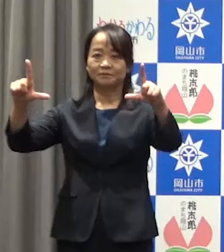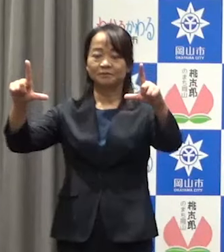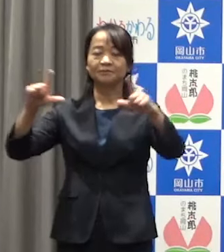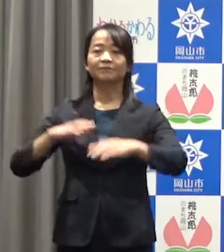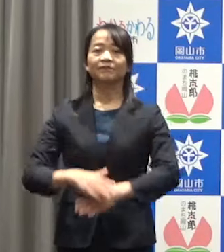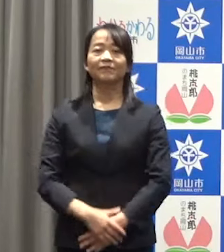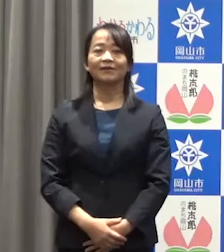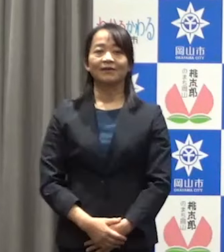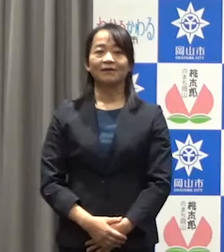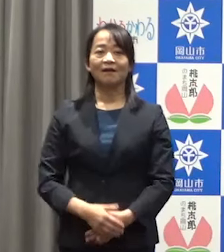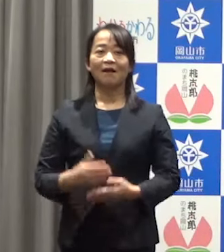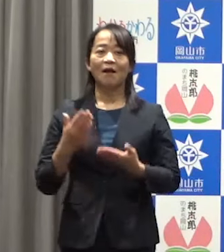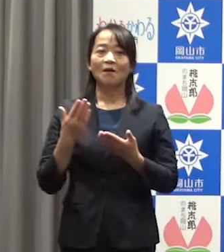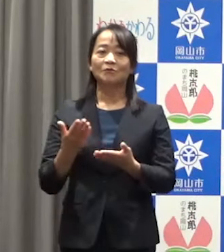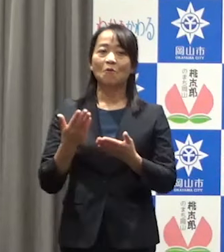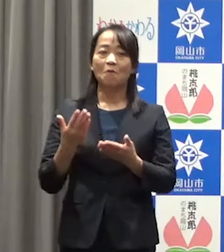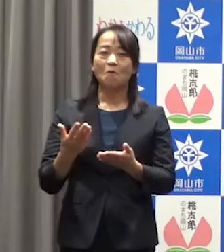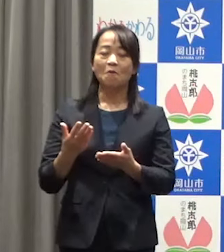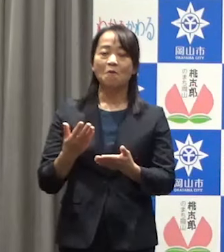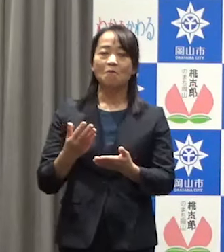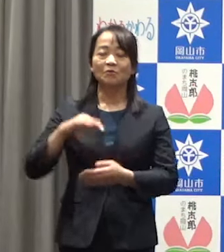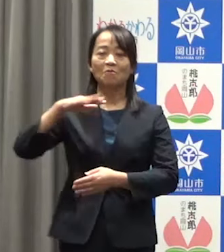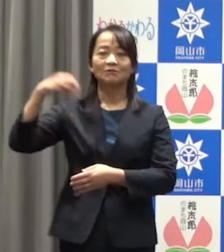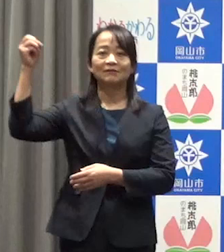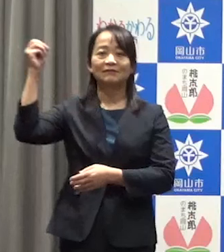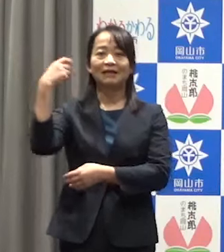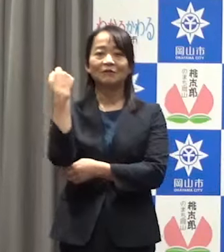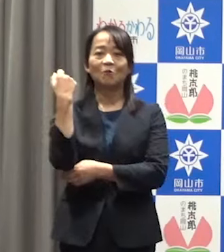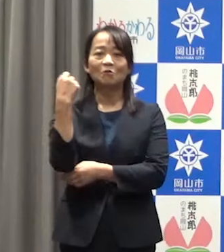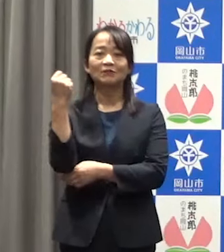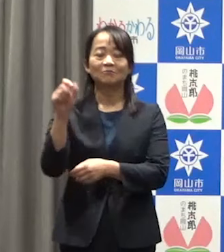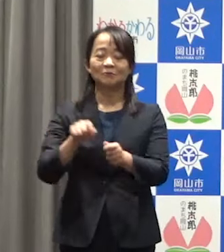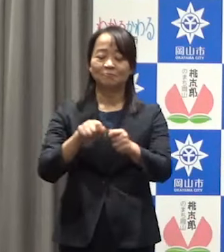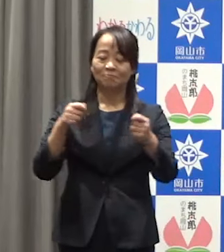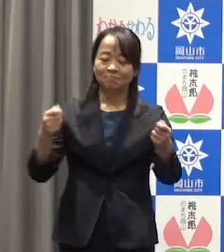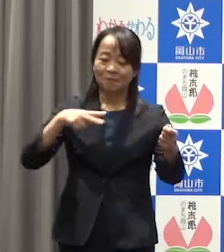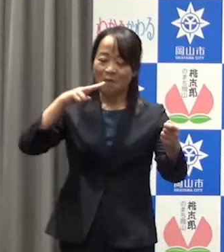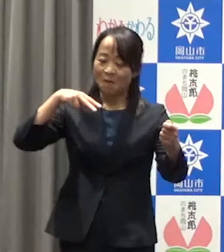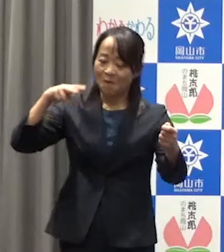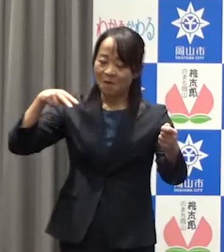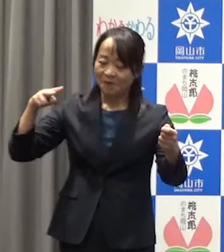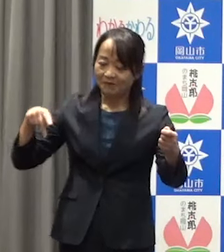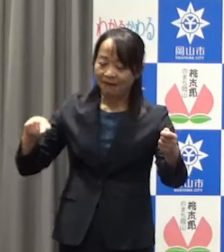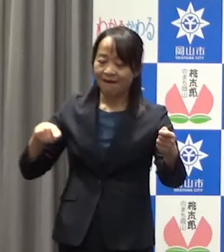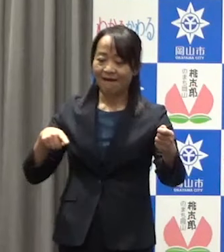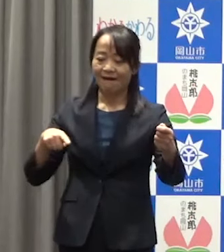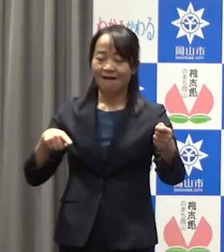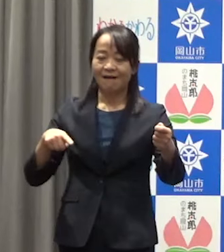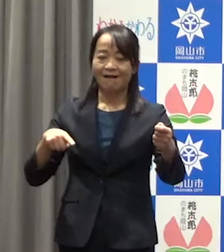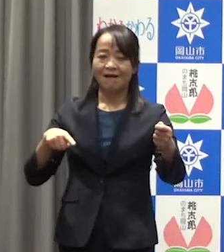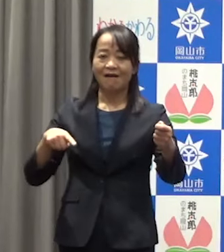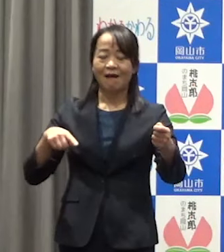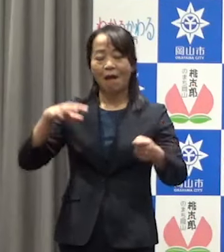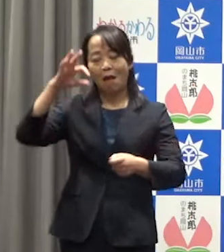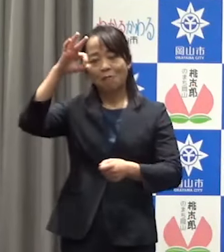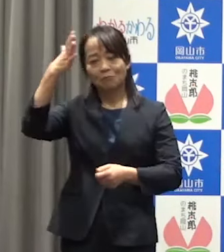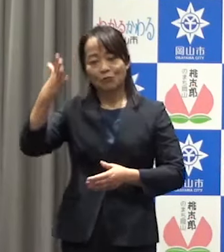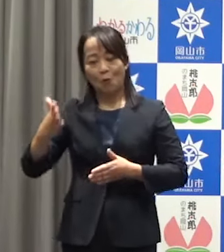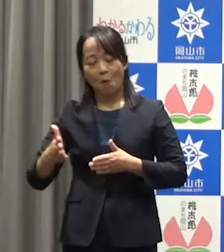今日の山陽新聞を読んで回答のコメントを見ていくと、プロスポー